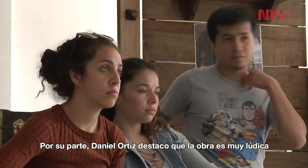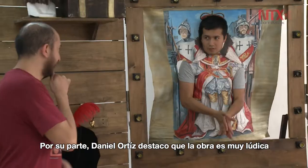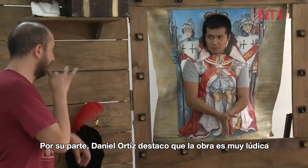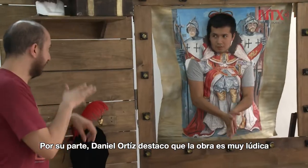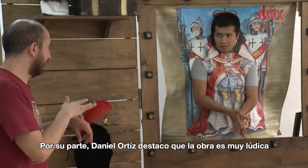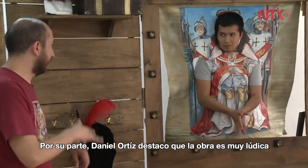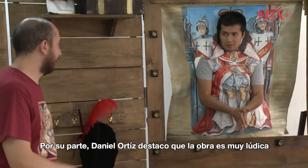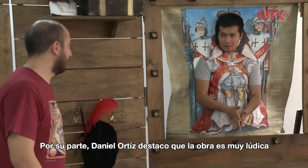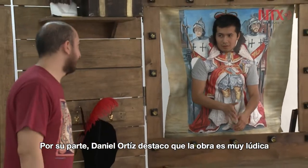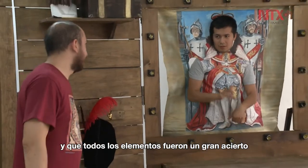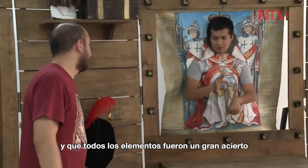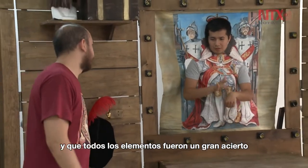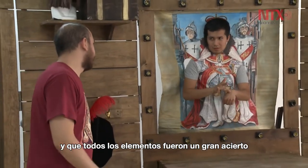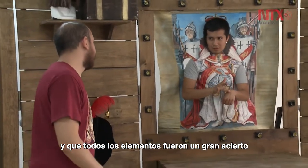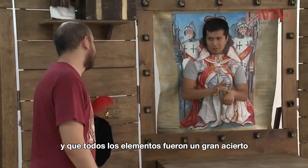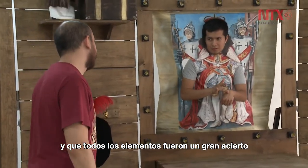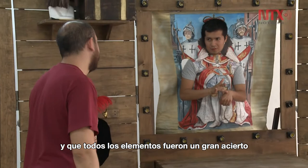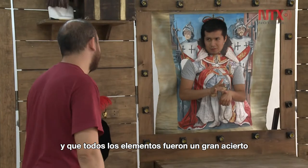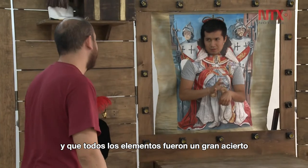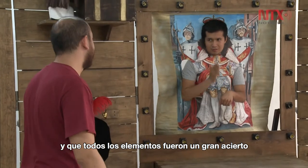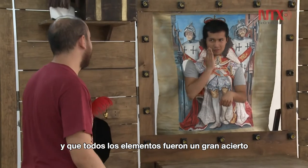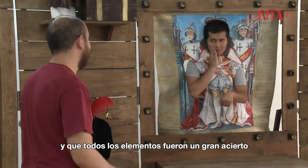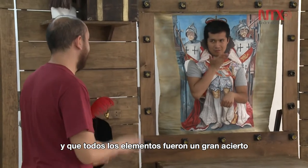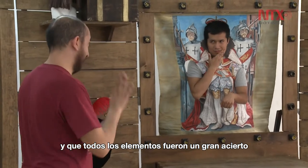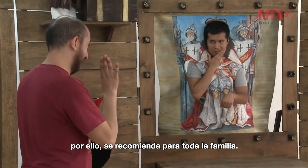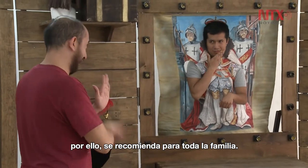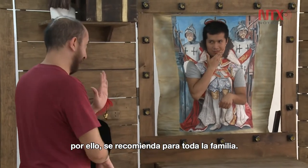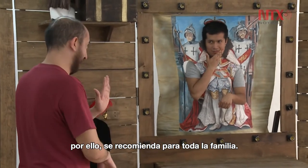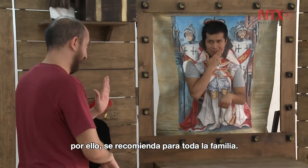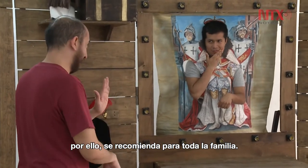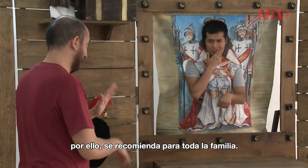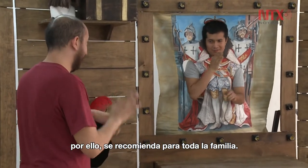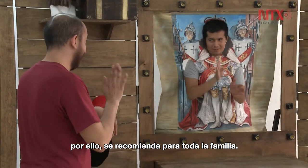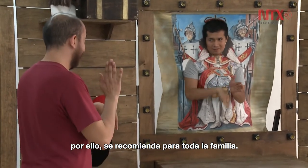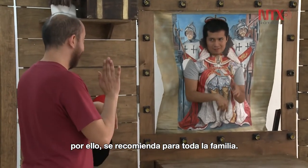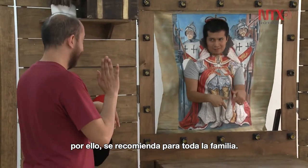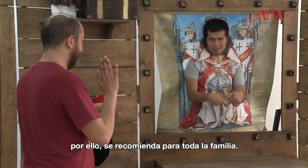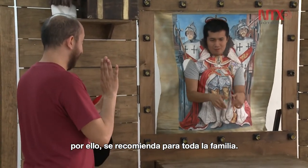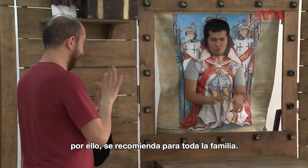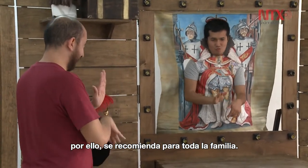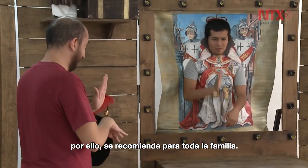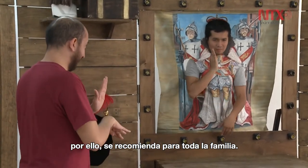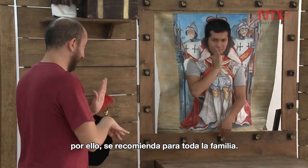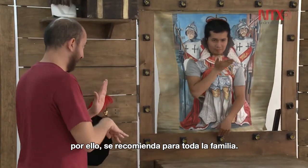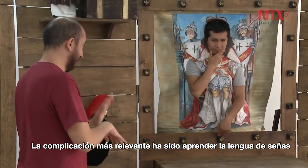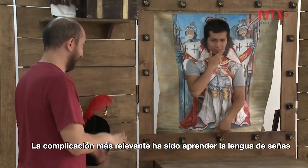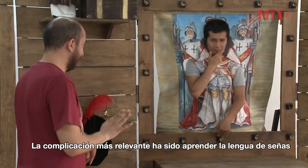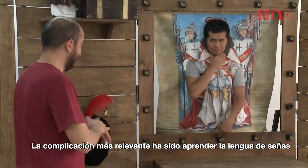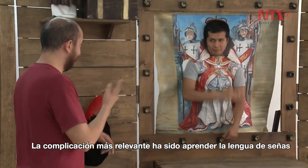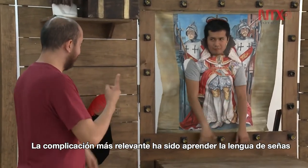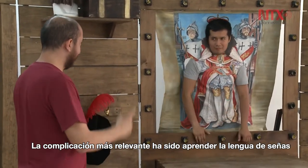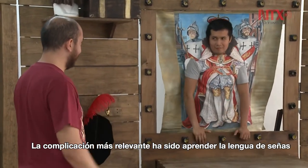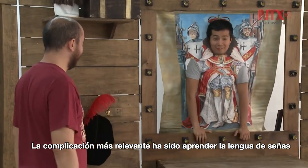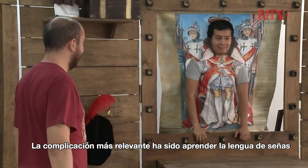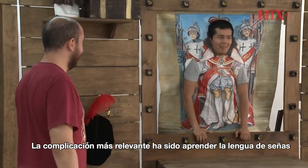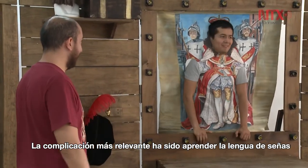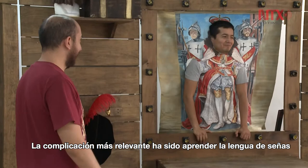que la obra es muy lúdica y que todos los elementos fueron un gran acierto, por ello se recomienda para toda la familia. La complicación más